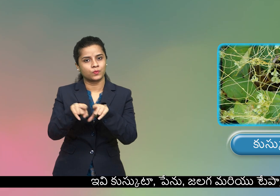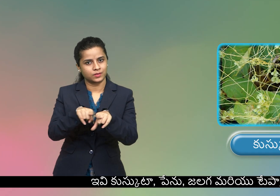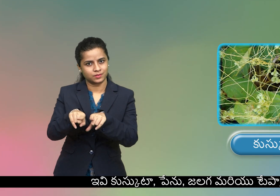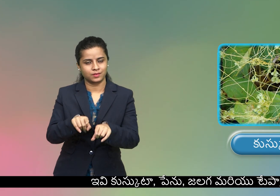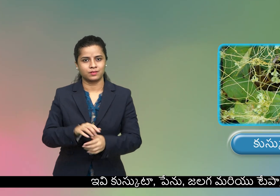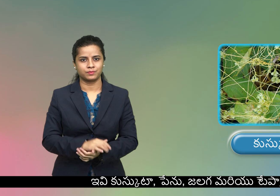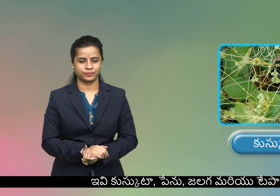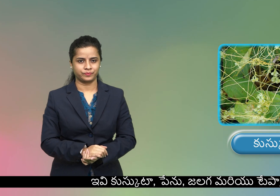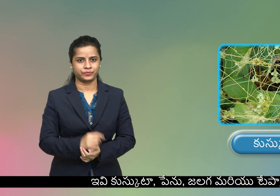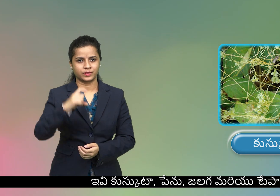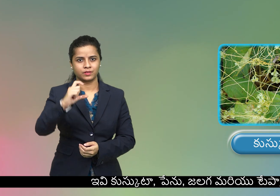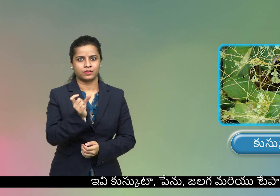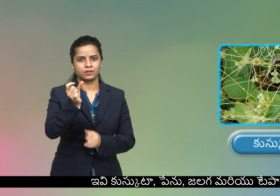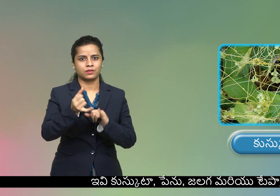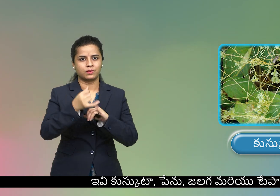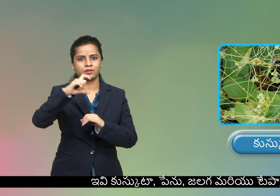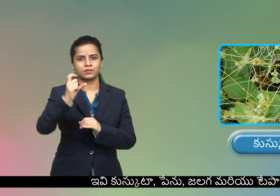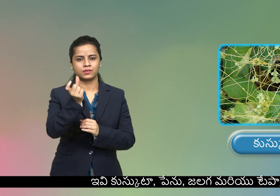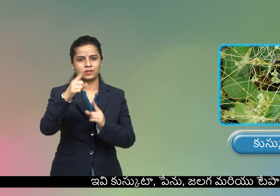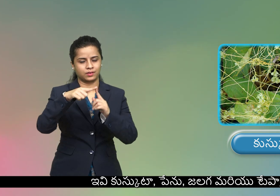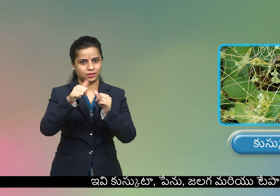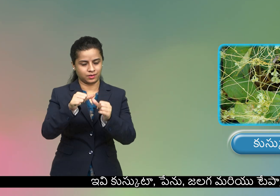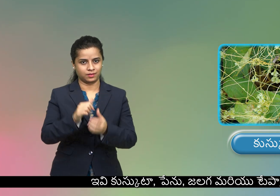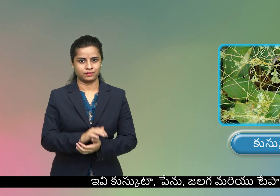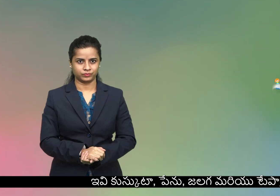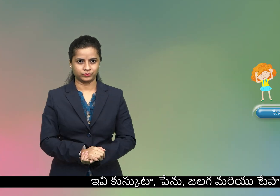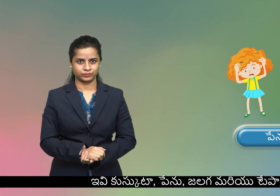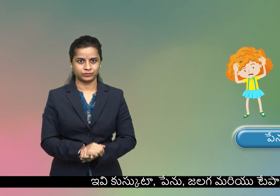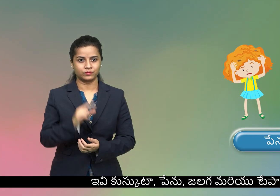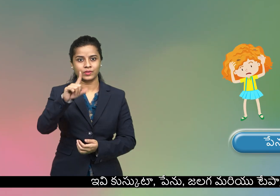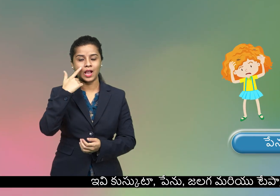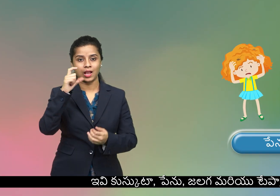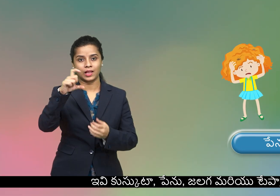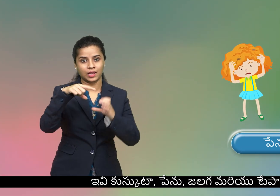కుస్కుటా, పేను, జలగ మరియు టేప్ వామ్స్.